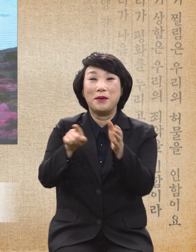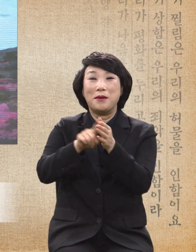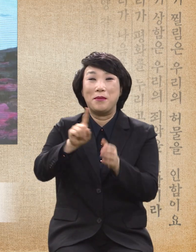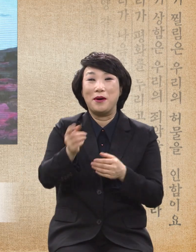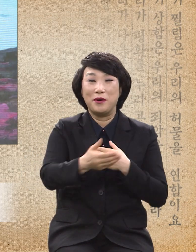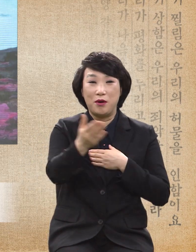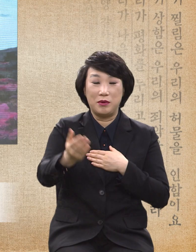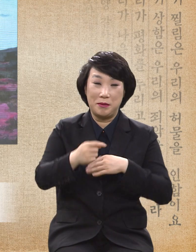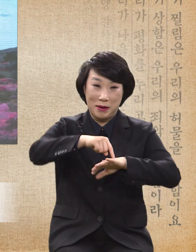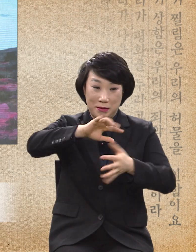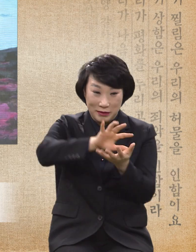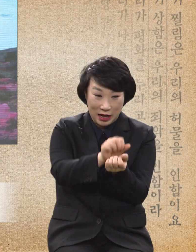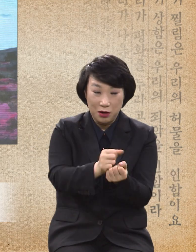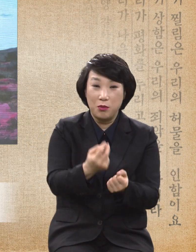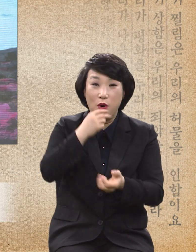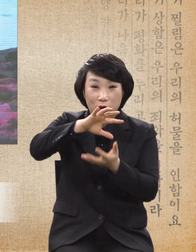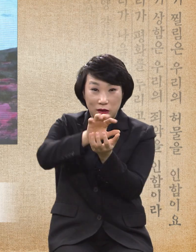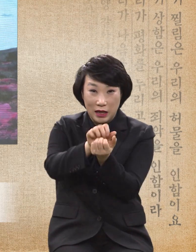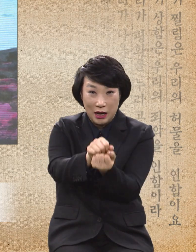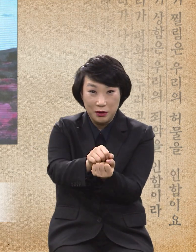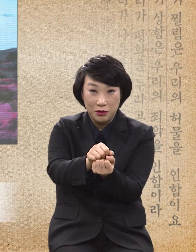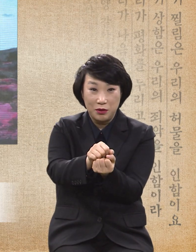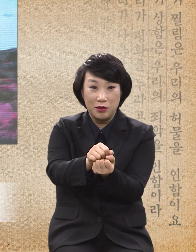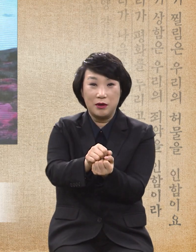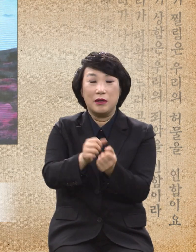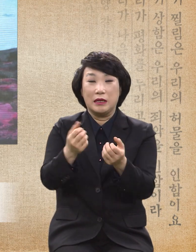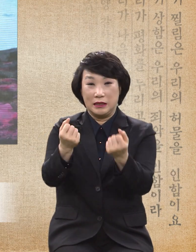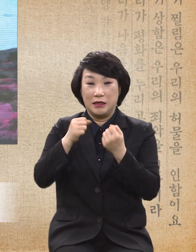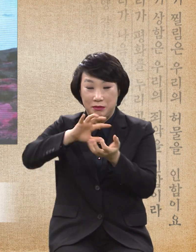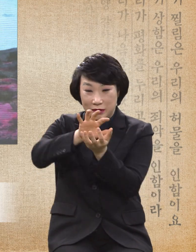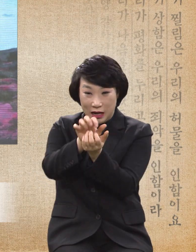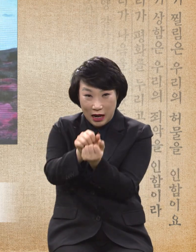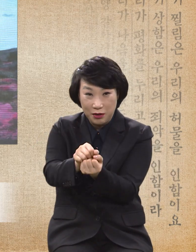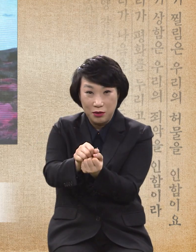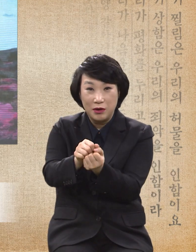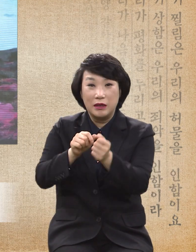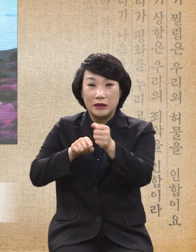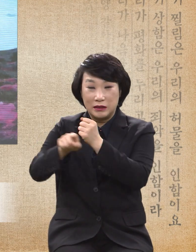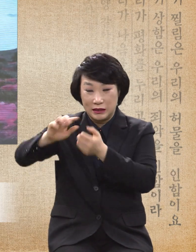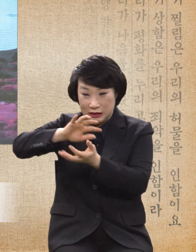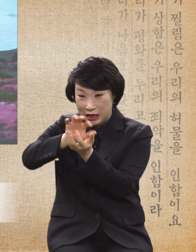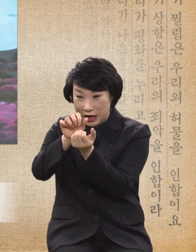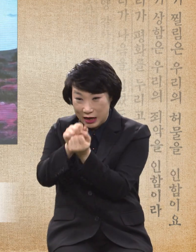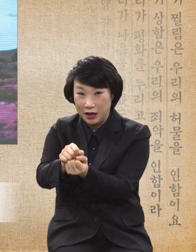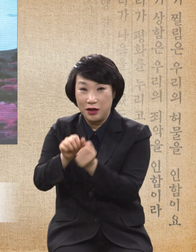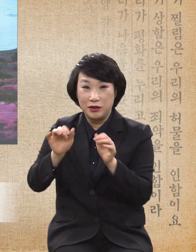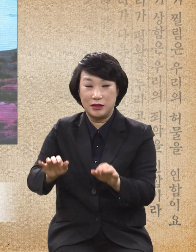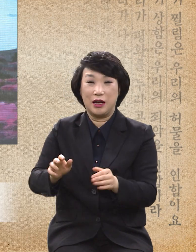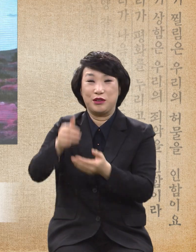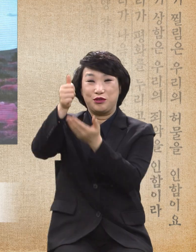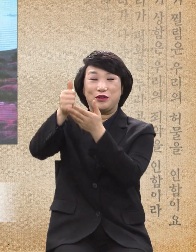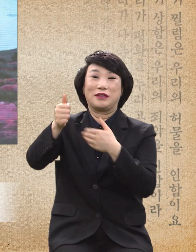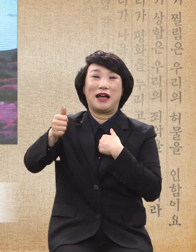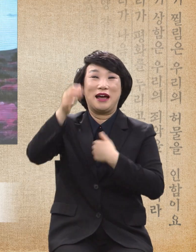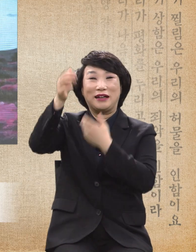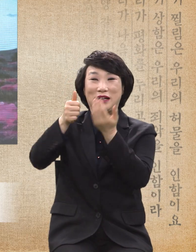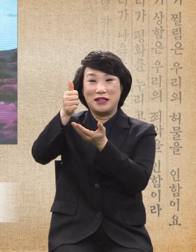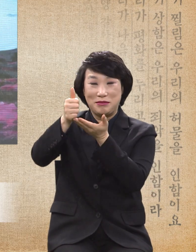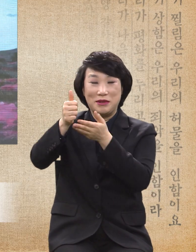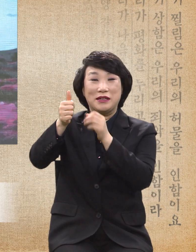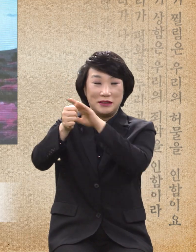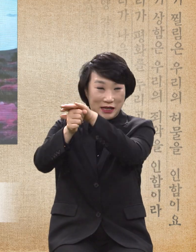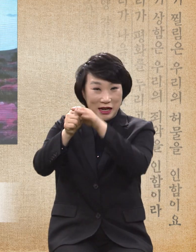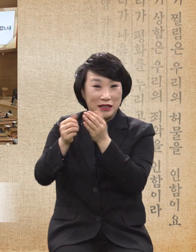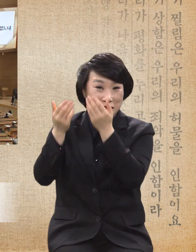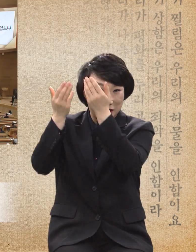마음을 다하고 목숨을 다하고 힘을 다하고 뜻을 다하여 주 너희 하나님을